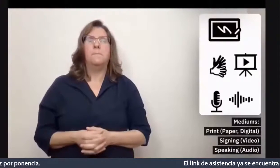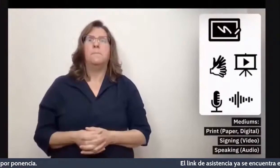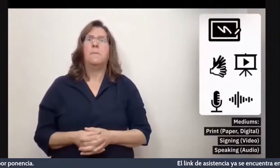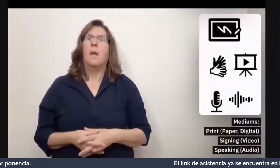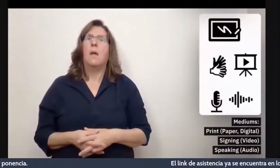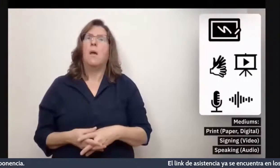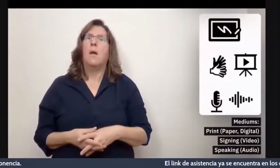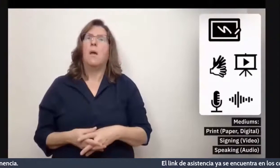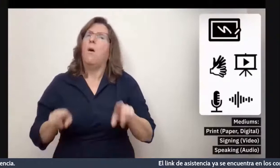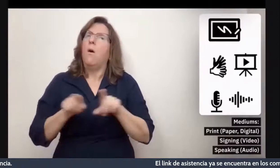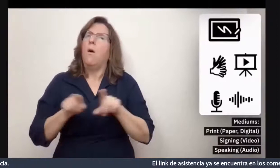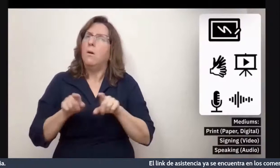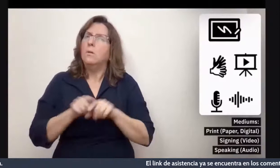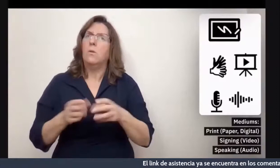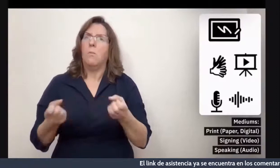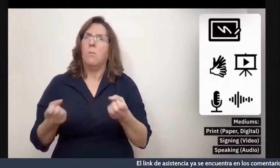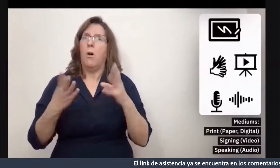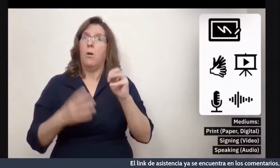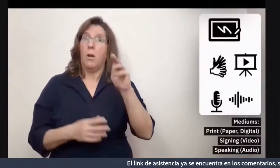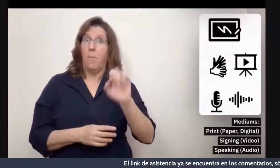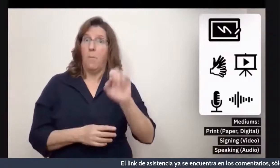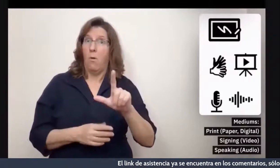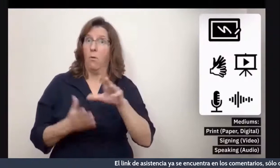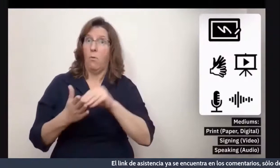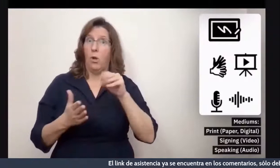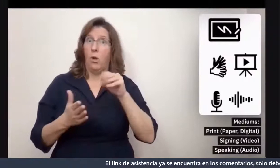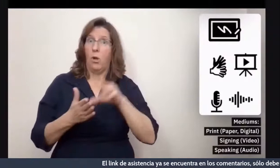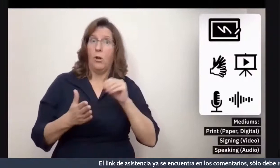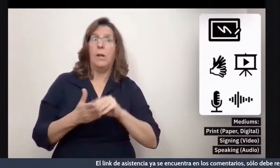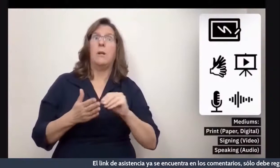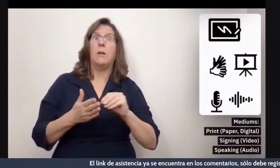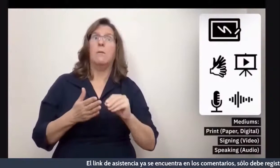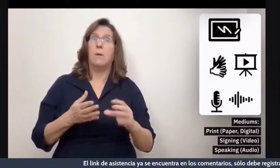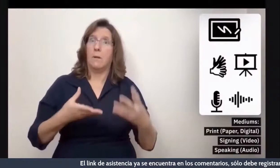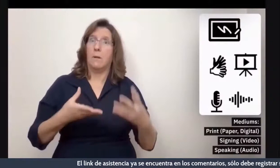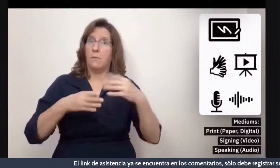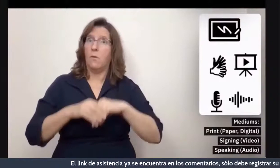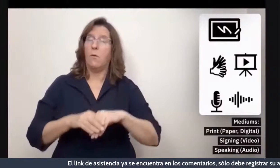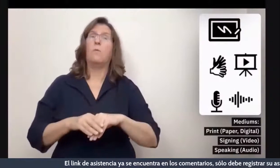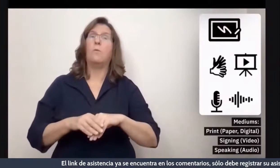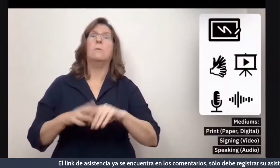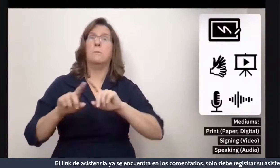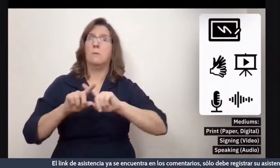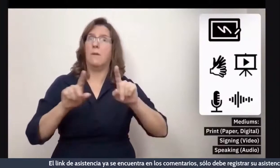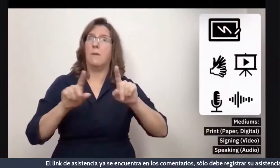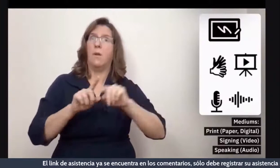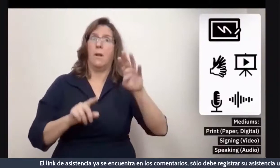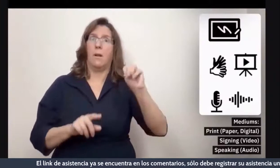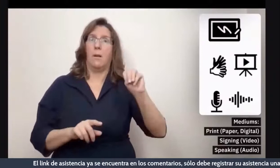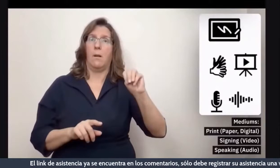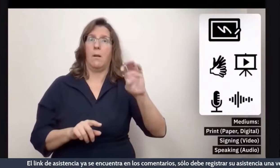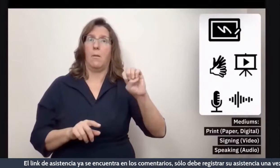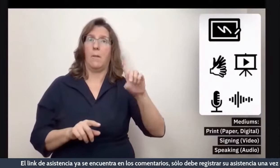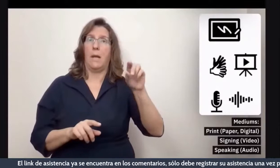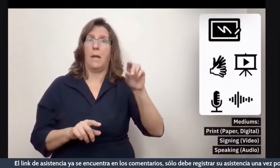El aprendizaje multimodal aprovecha distintos medios, tales como lo